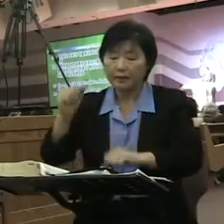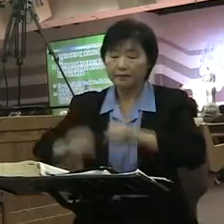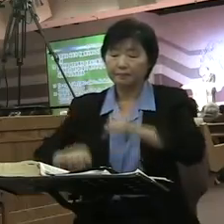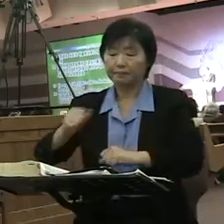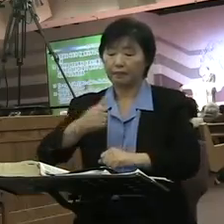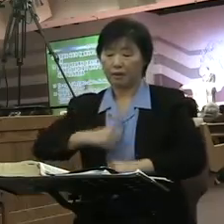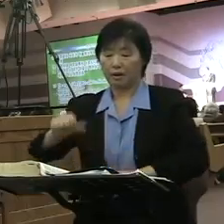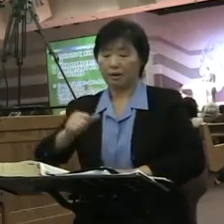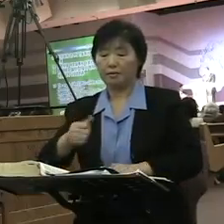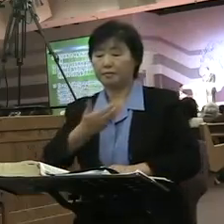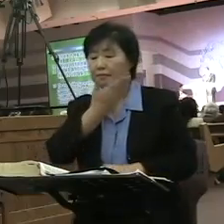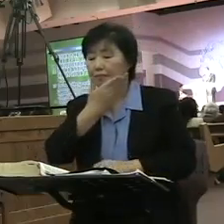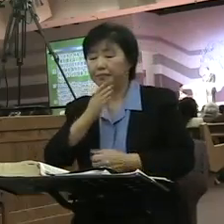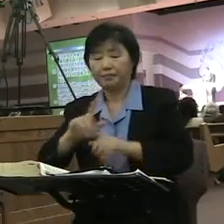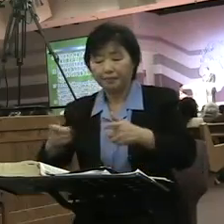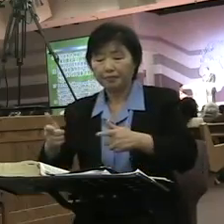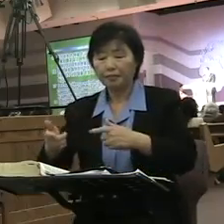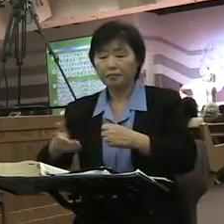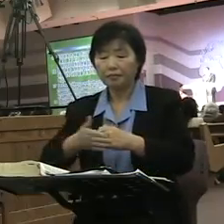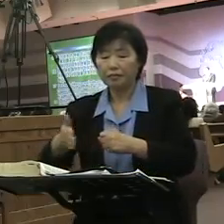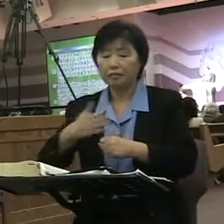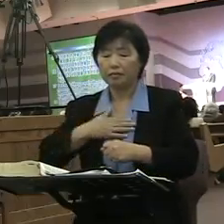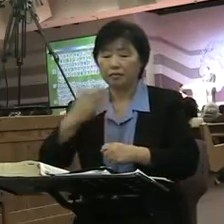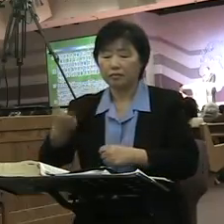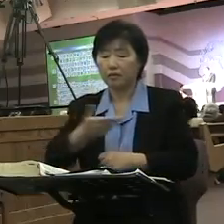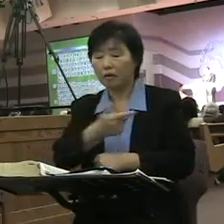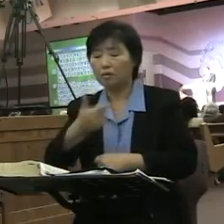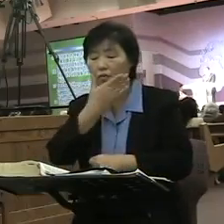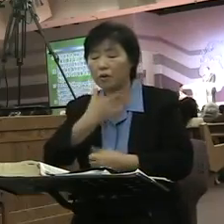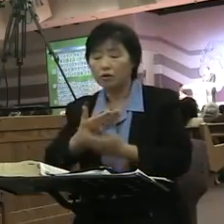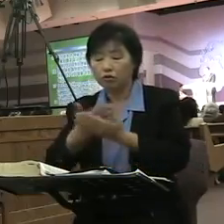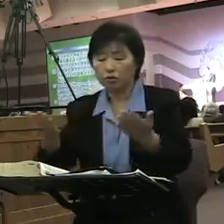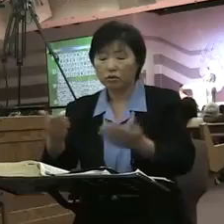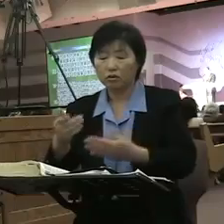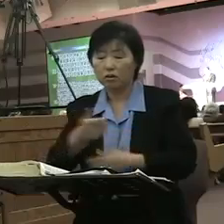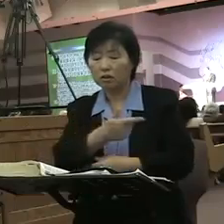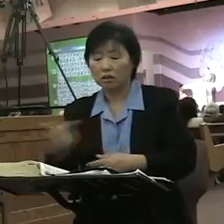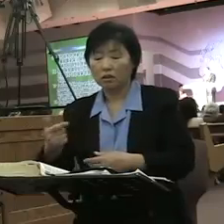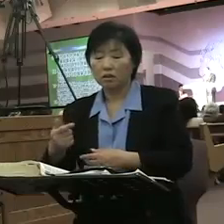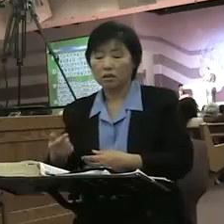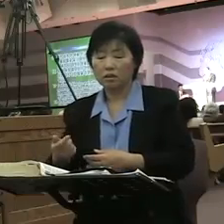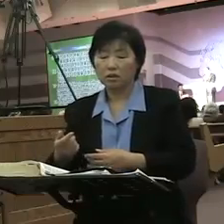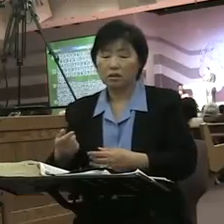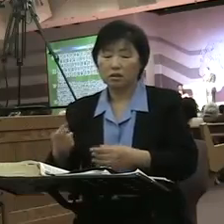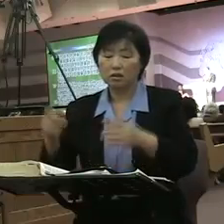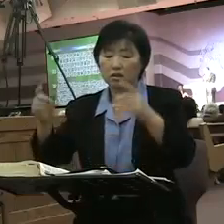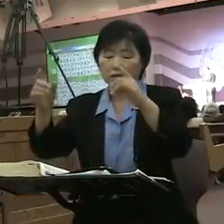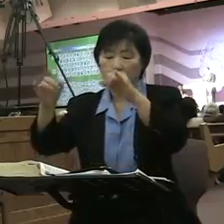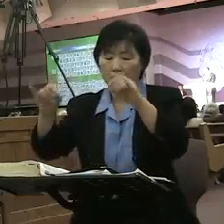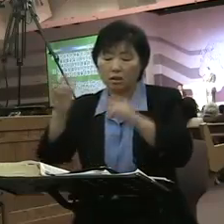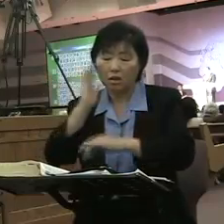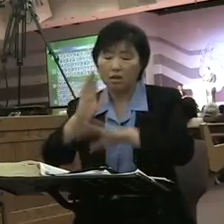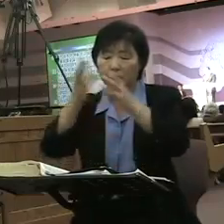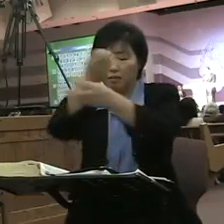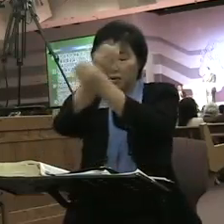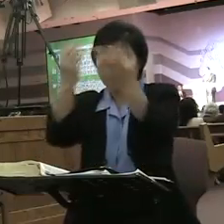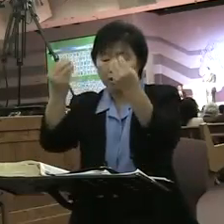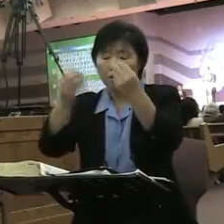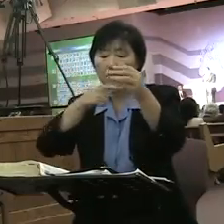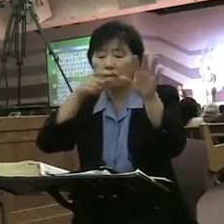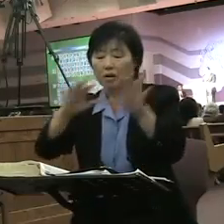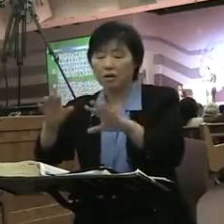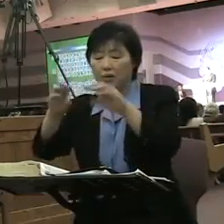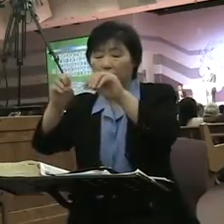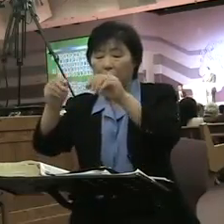내 독자를 아끼지 아니하였음즉 내가 내게 큰 복을 주고 내 시로 크게 성하여 하늘의 별과 같고